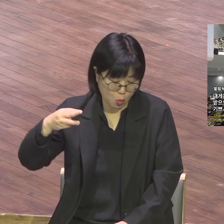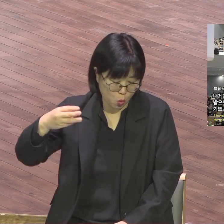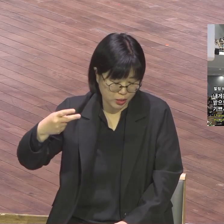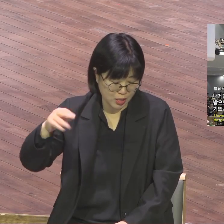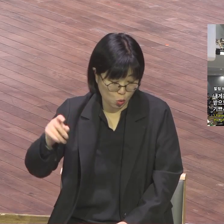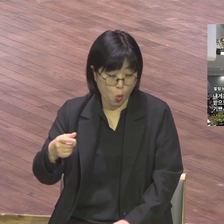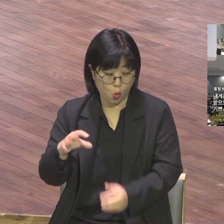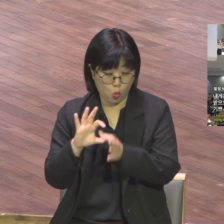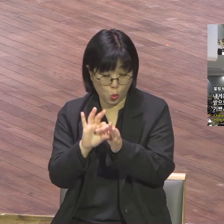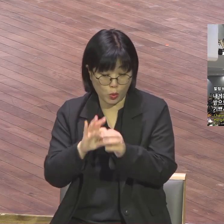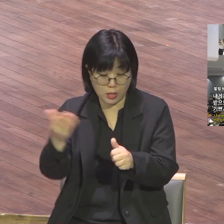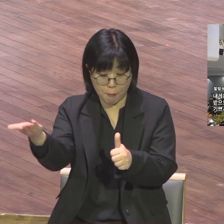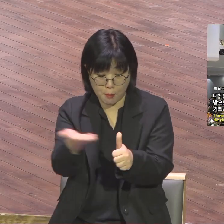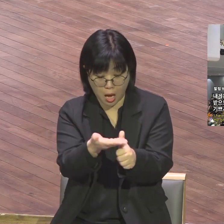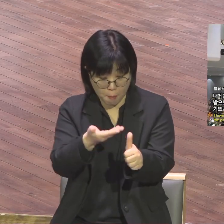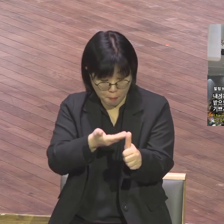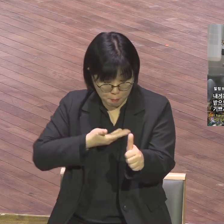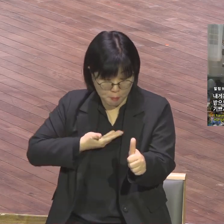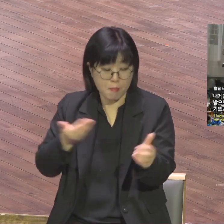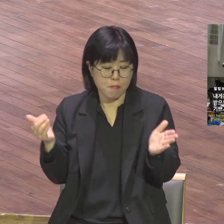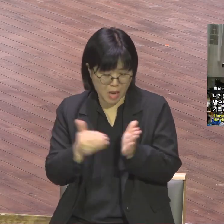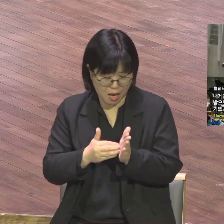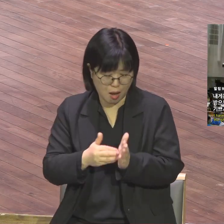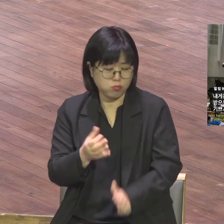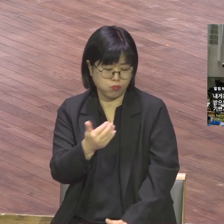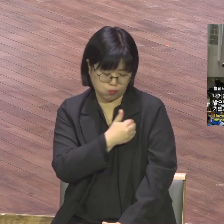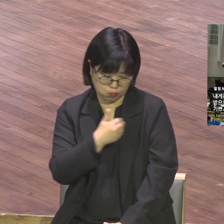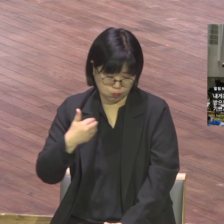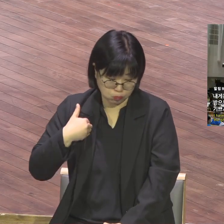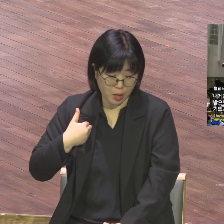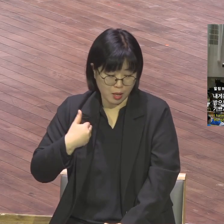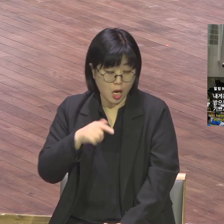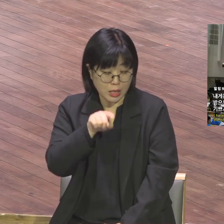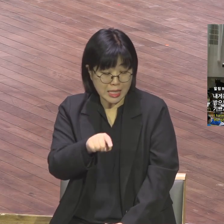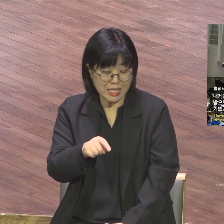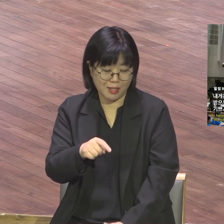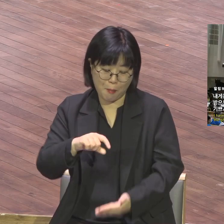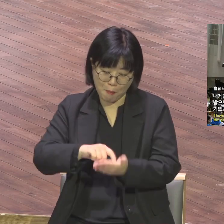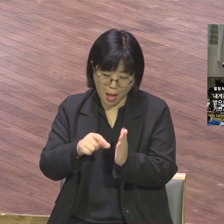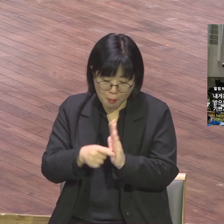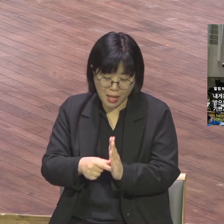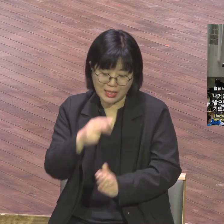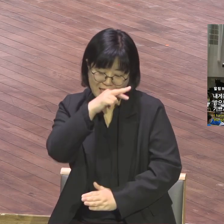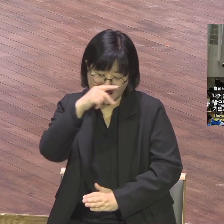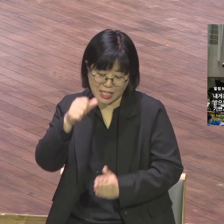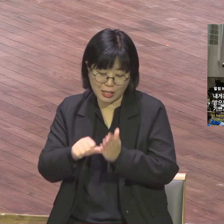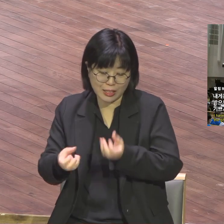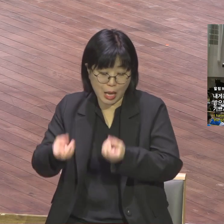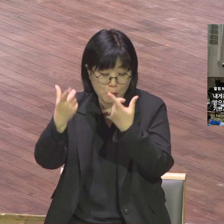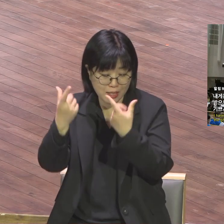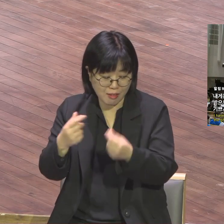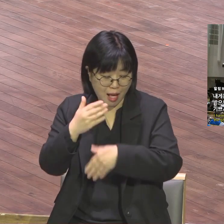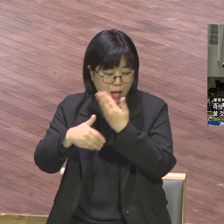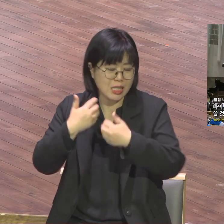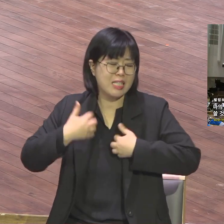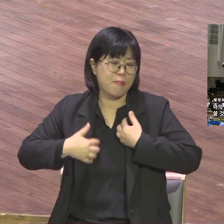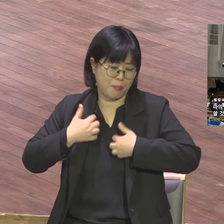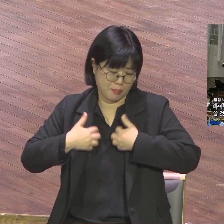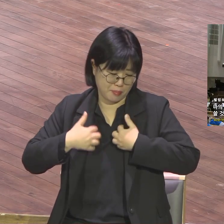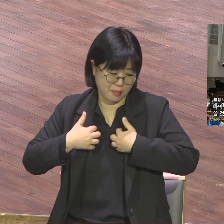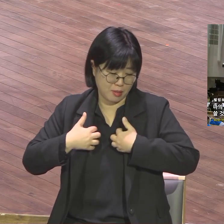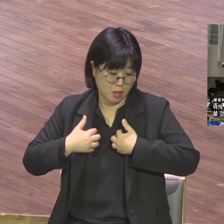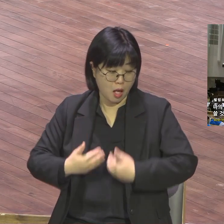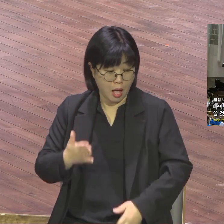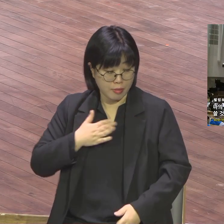준 것을 받으므로 내가 풍족하니 이는 받으실 만한 향기로운 제물이요 하나님을 기쁘시게 한 것이라.